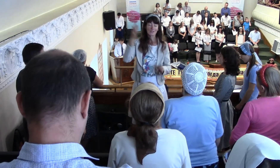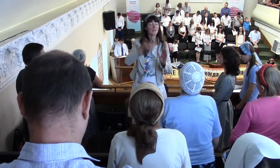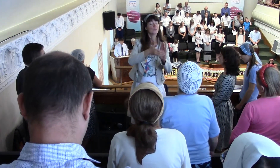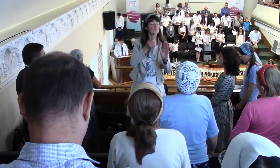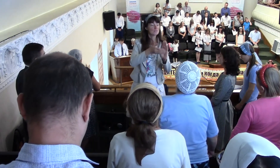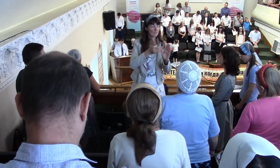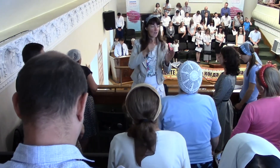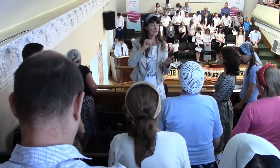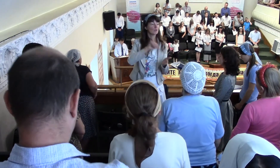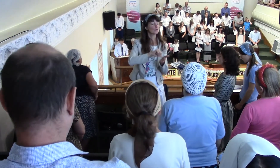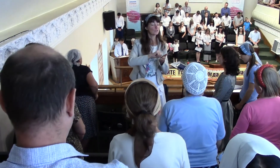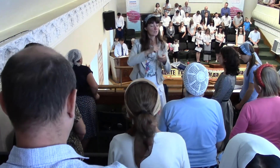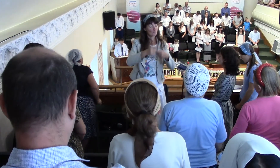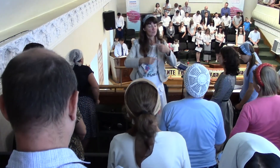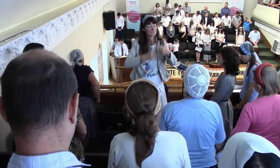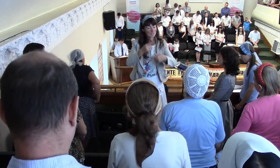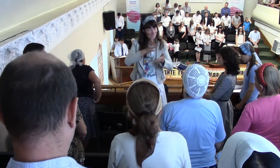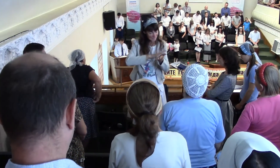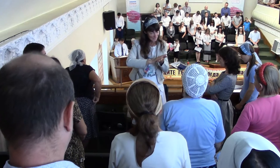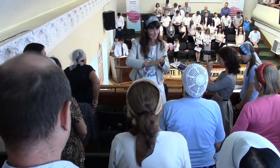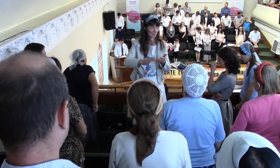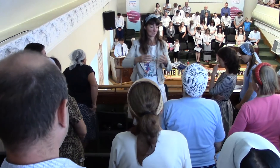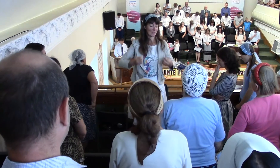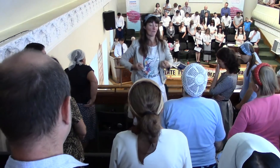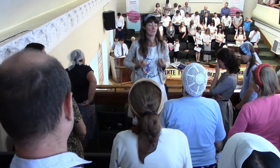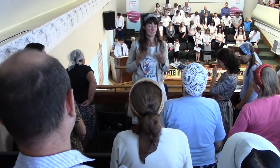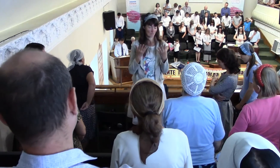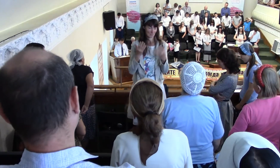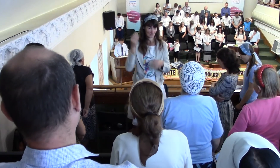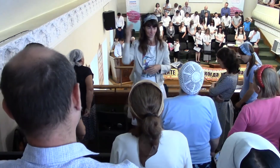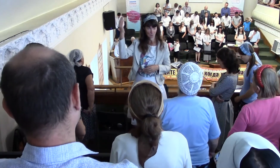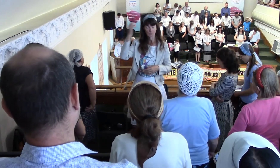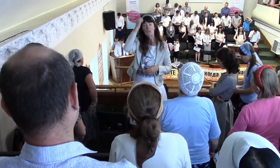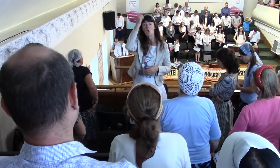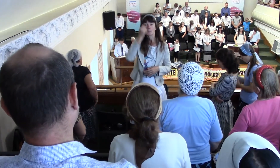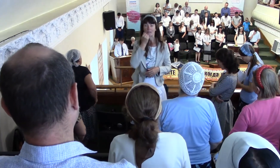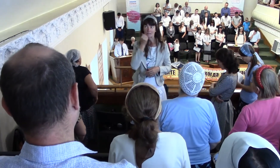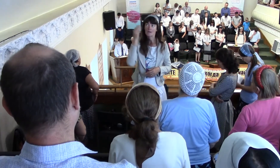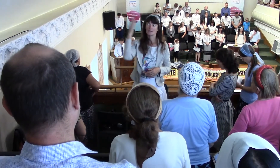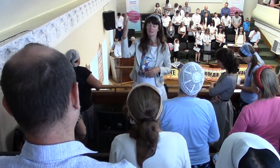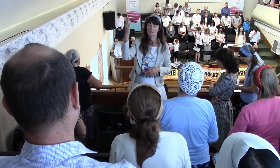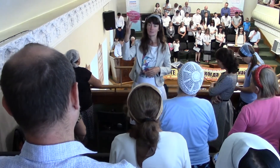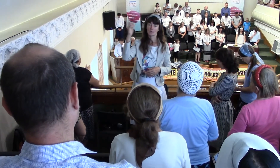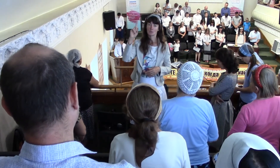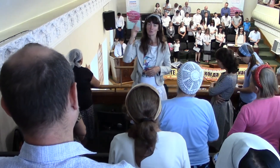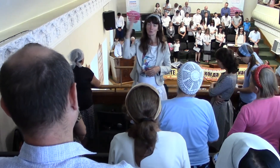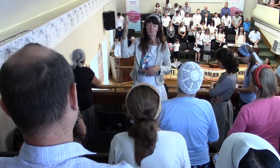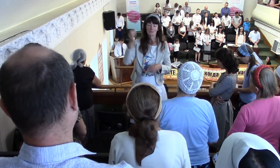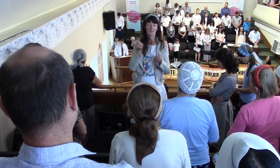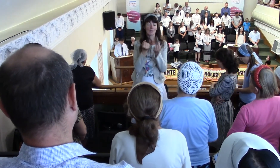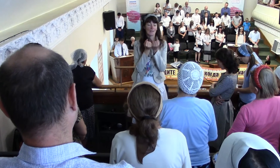к участию в наследии святых во свете. Мы благодарны Тебе за то, что Ты избавил нас